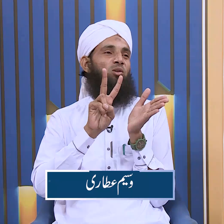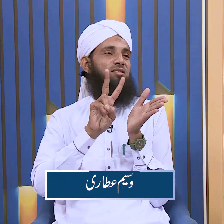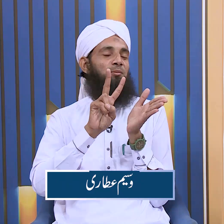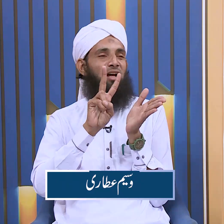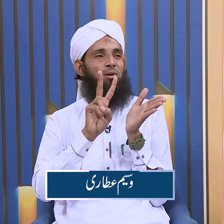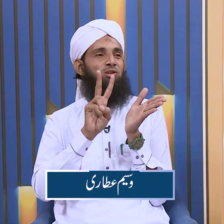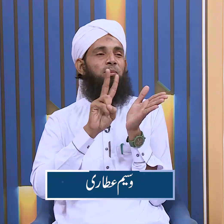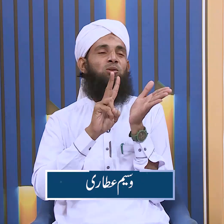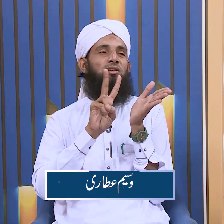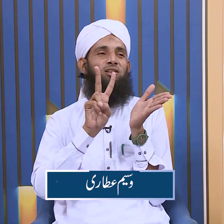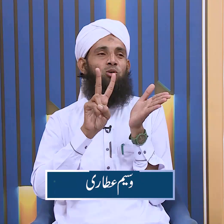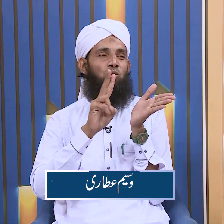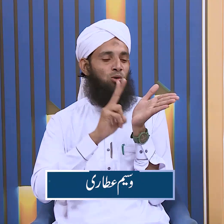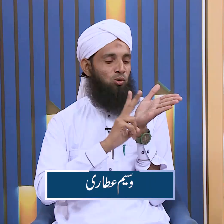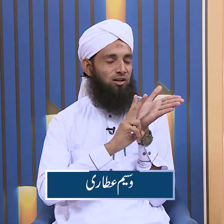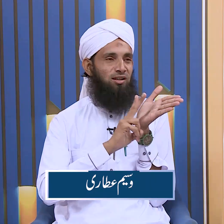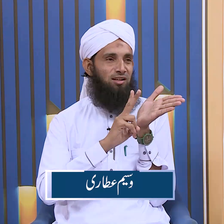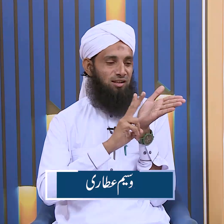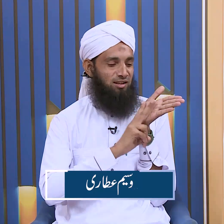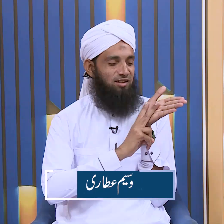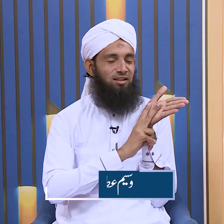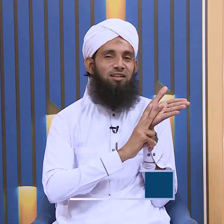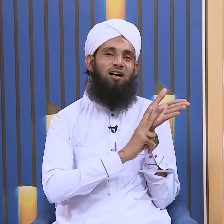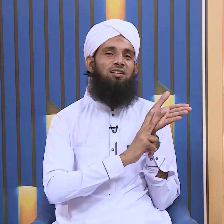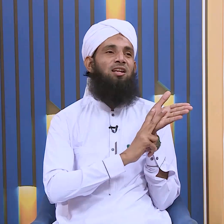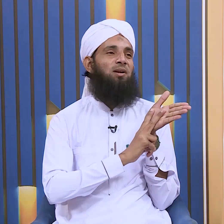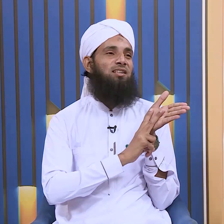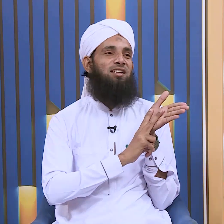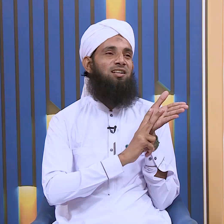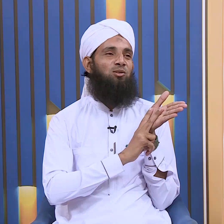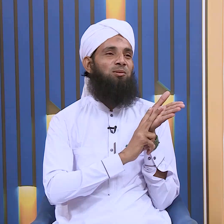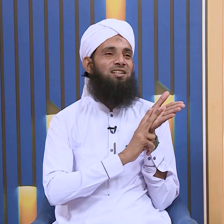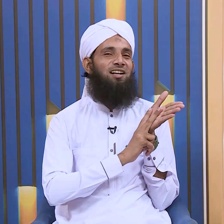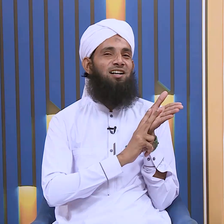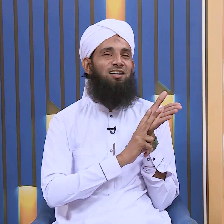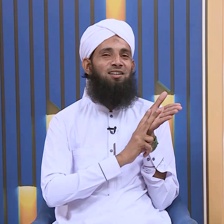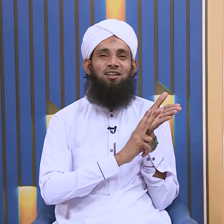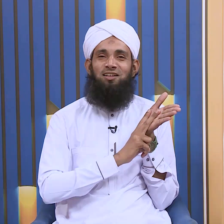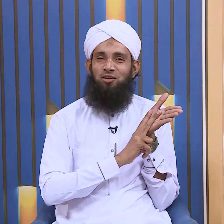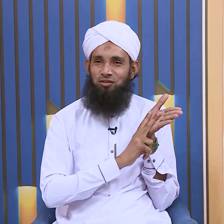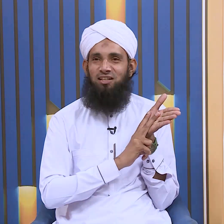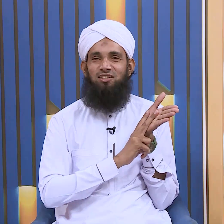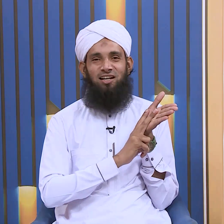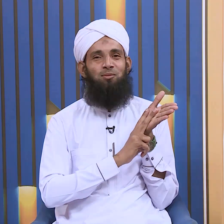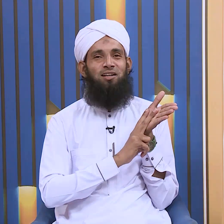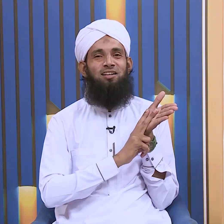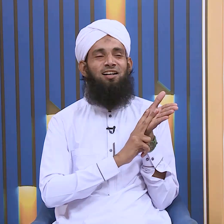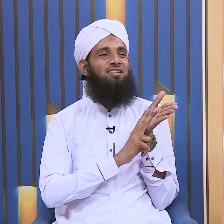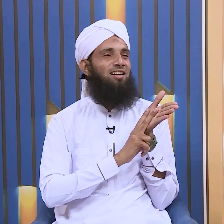کے برابر میں جو بڑی انگلی, ان دونوں کو کھول کر ہتھیلی پر رکھ دیں گے تو یہ بن جائے گا وی. شاید ہمارے کئی سارے ناظرین